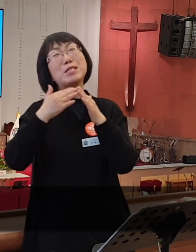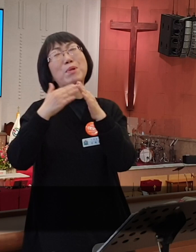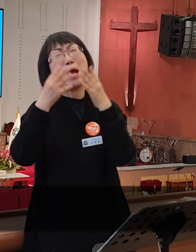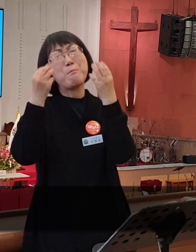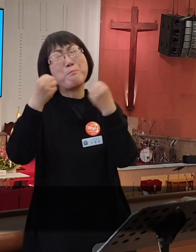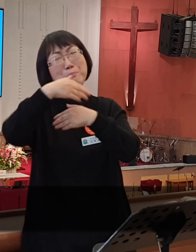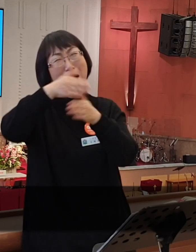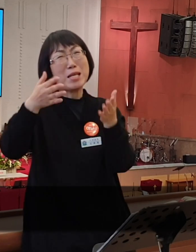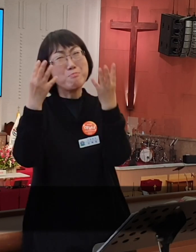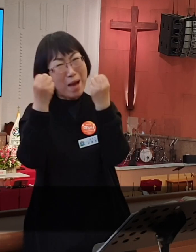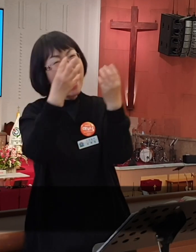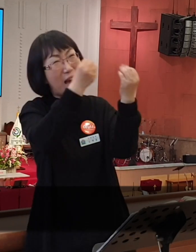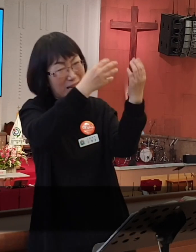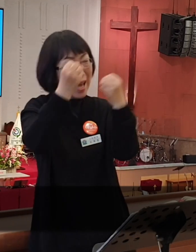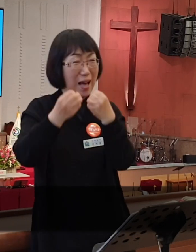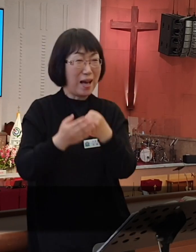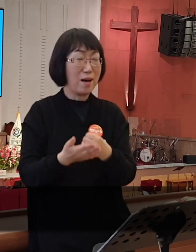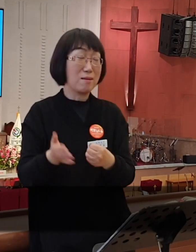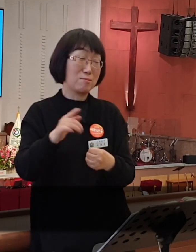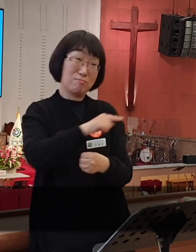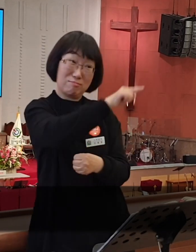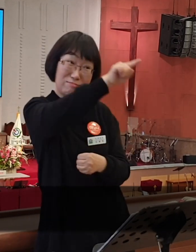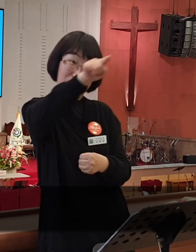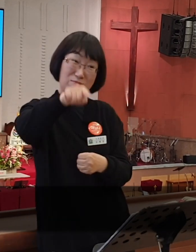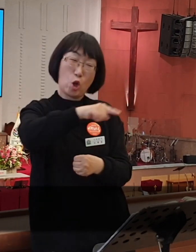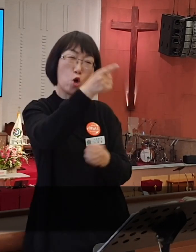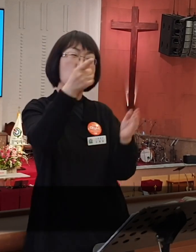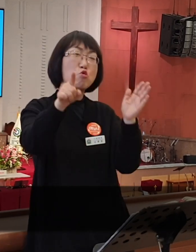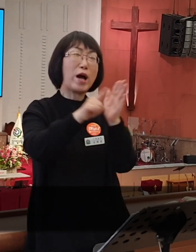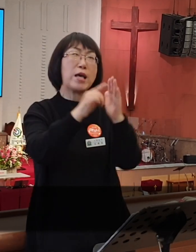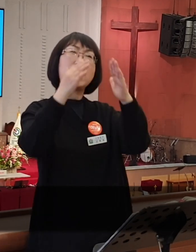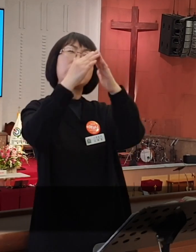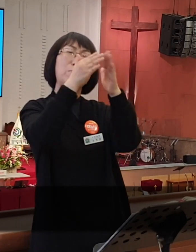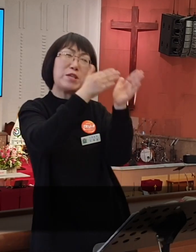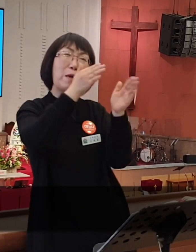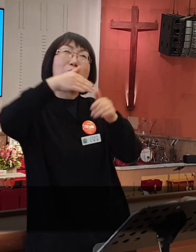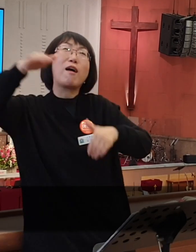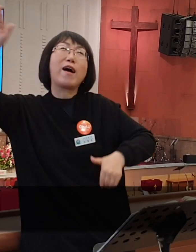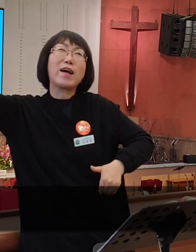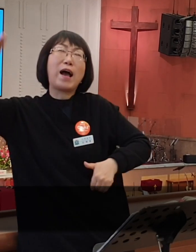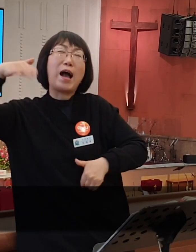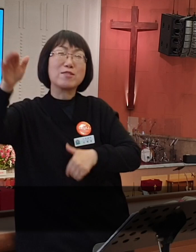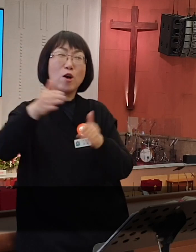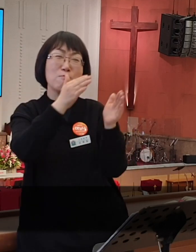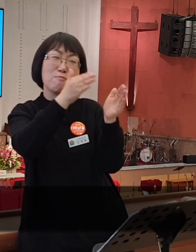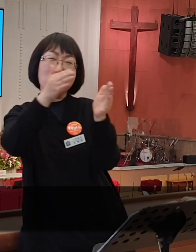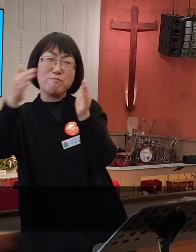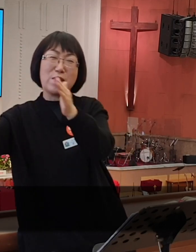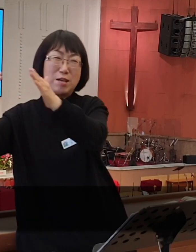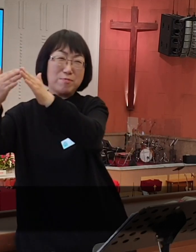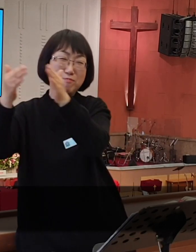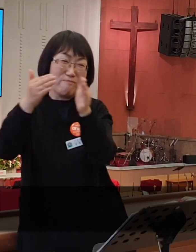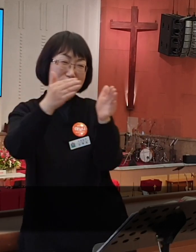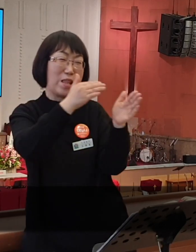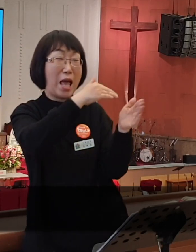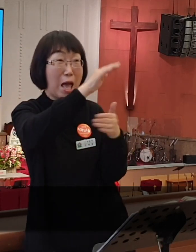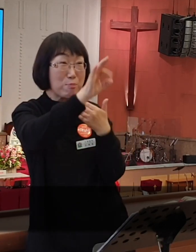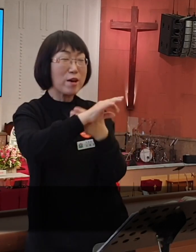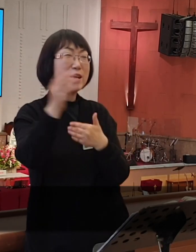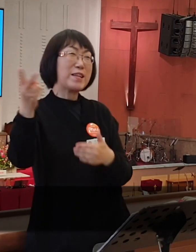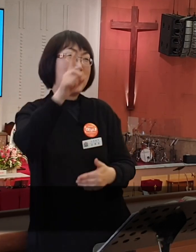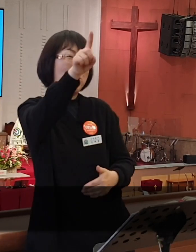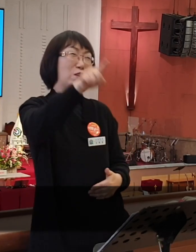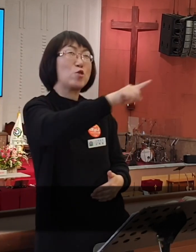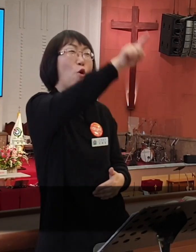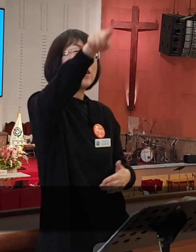방이 많습니다. 그렇지 않으면 너에게 일렀으리라. 내가 너희를 위하여 처소를 예비하러 가노니 가서 너희를 위하여 처소를 예비하면 내가 다시